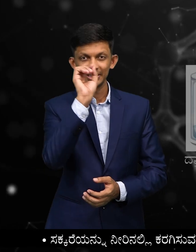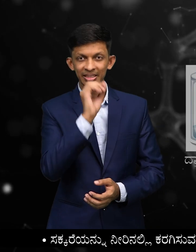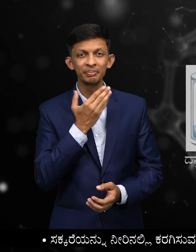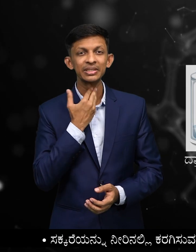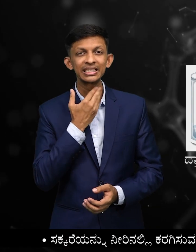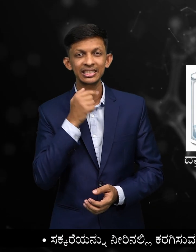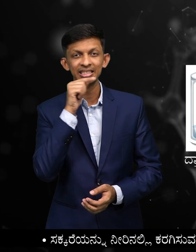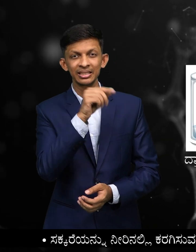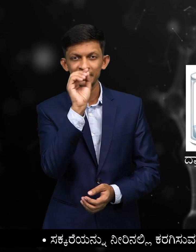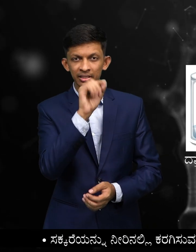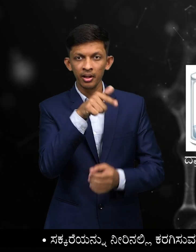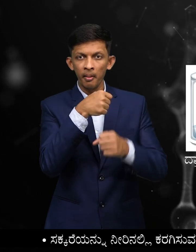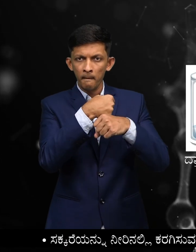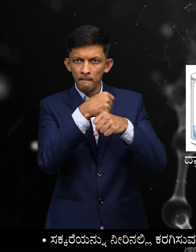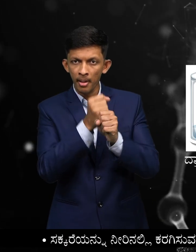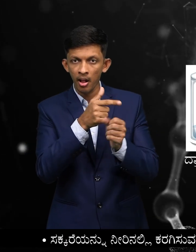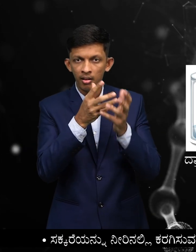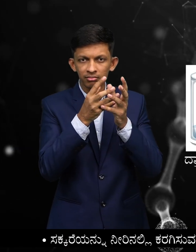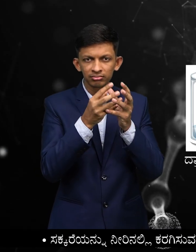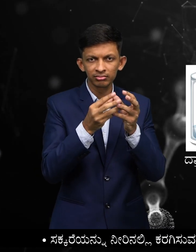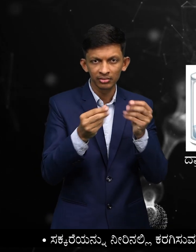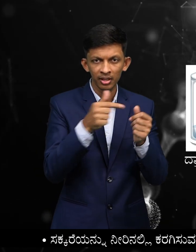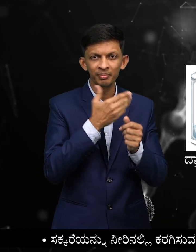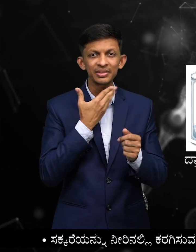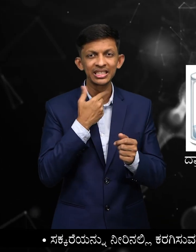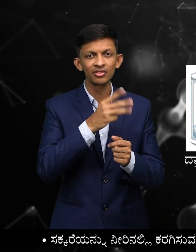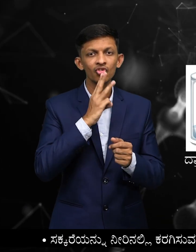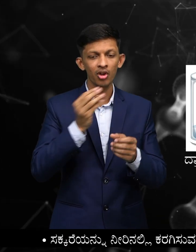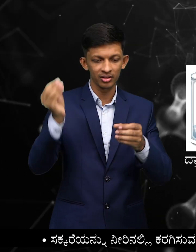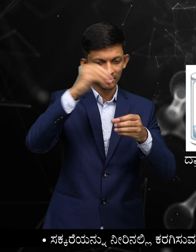ಸಕ್ಕರೆಯನ್ನು ನೀರಿನಲ್ಲಿ ಕರಗಿಸುವ ಮೂಲಕ ಸಕ್ಕರೆಯ ದ್ರಾವಣವನ್ನು ತಯಾರಿಸಲಾಗುತ್ತದೆ.